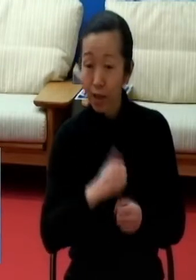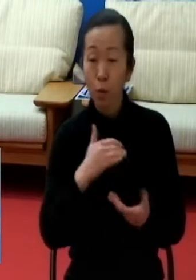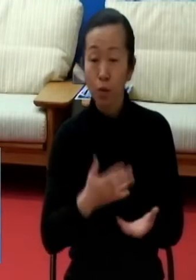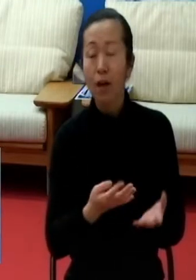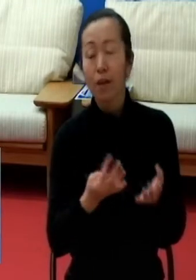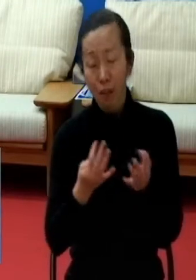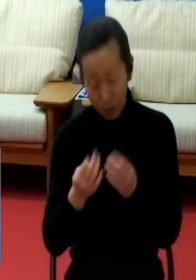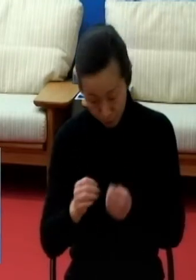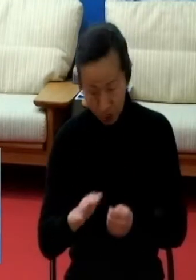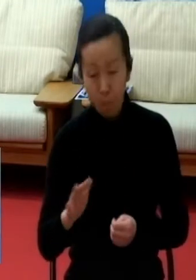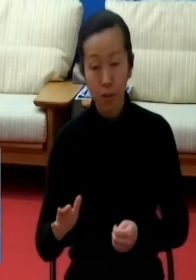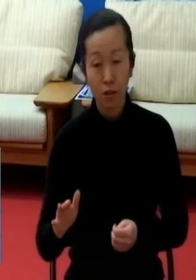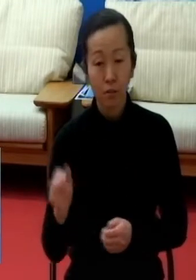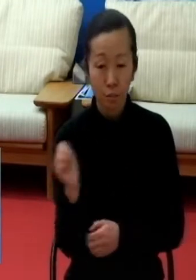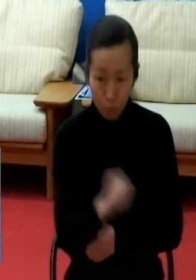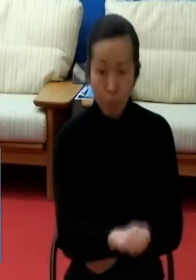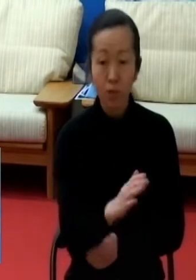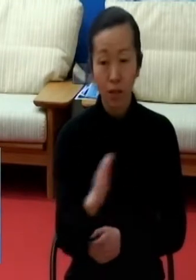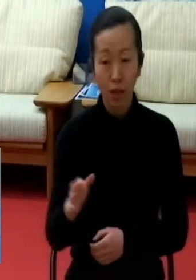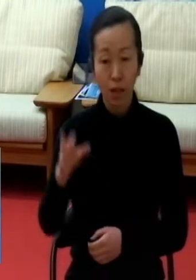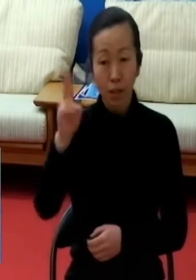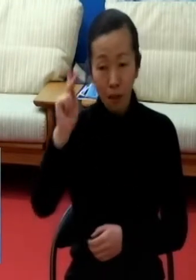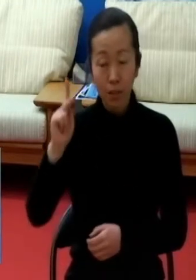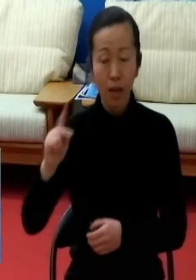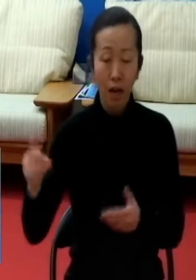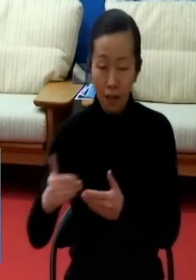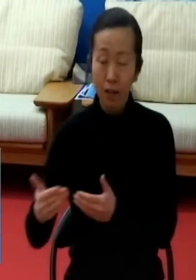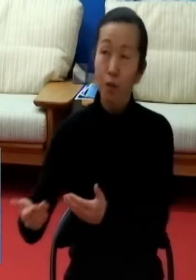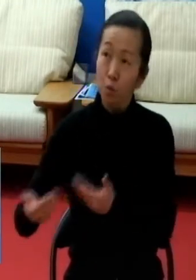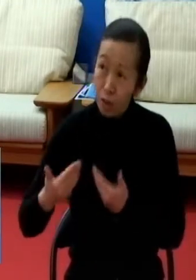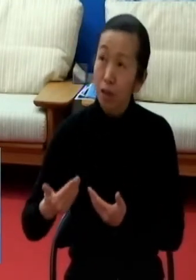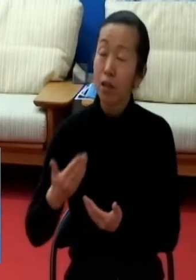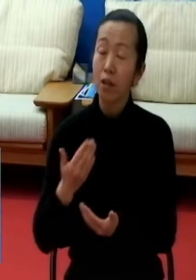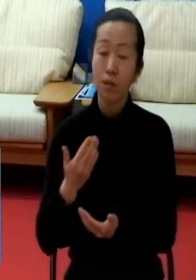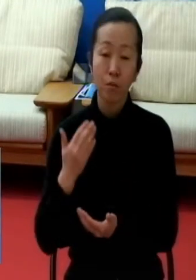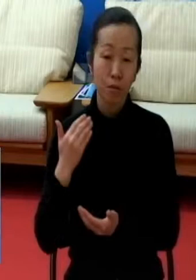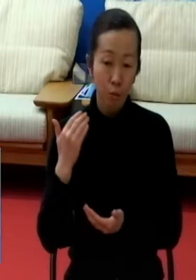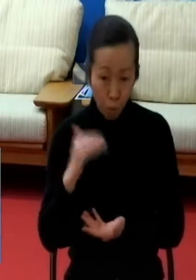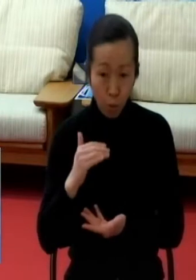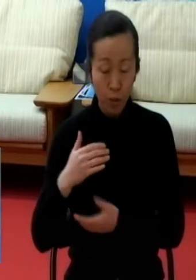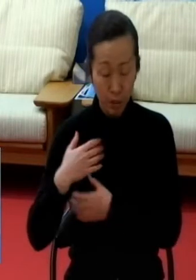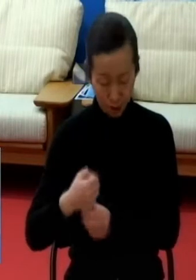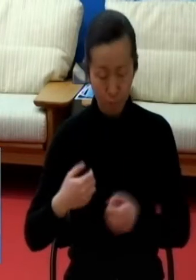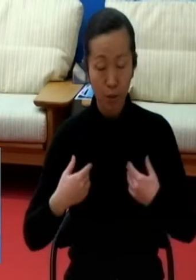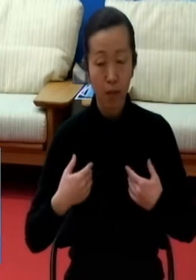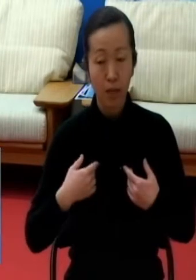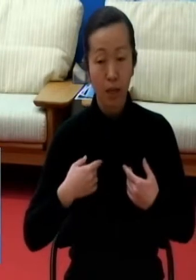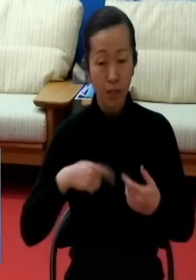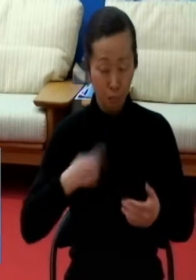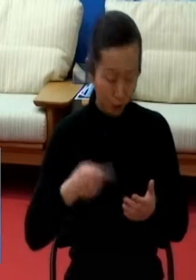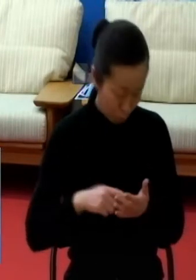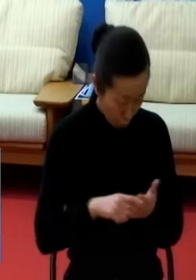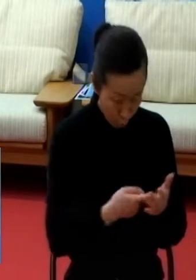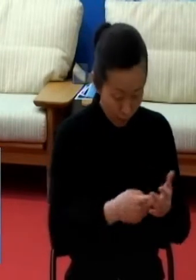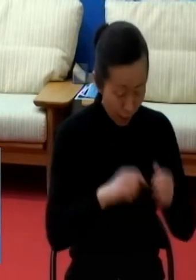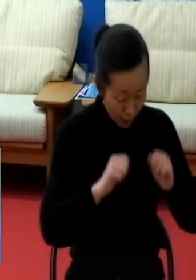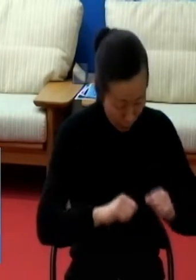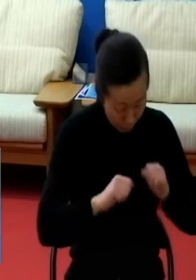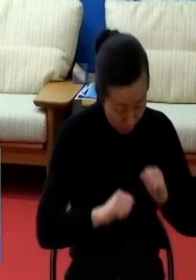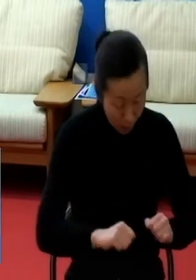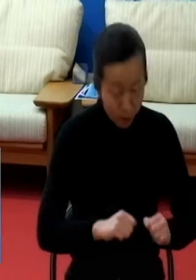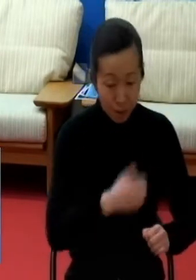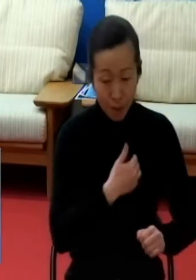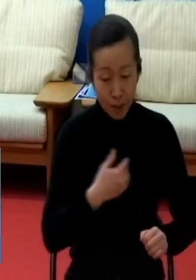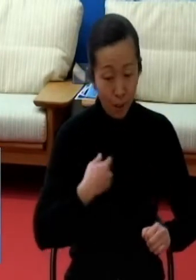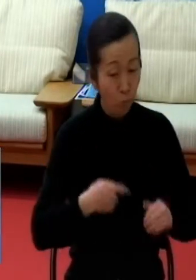그것은 す。 하나님이 하셔야 돼요. それ神がなさる。 내가 아무리 노력하고 공들인다고 되는 일이 い 아니에요. くら自分が努力して自分が頑張るからってできる